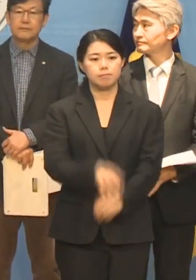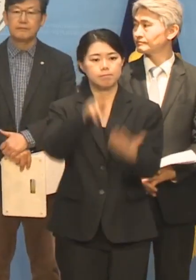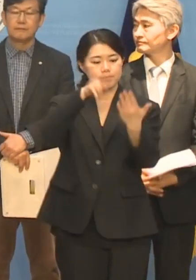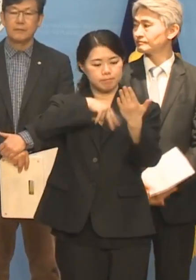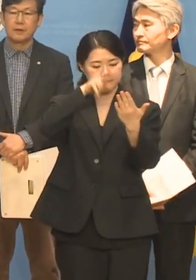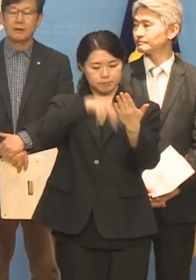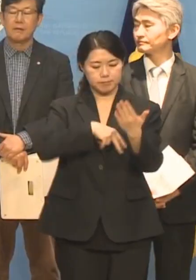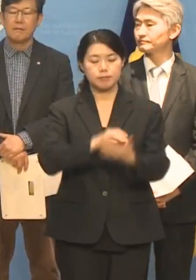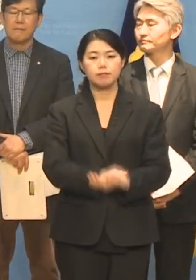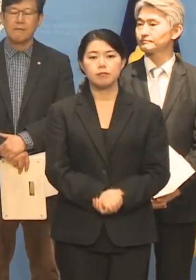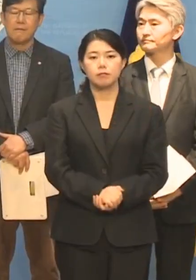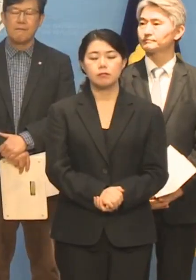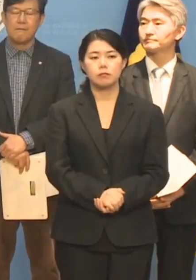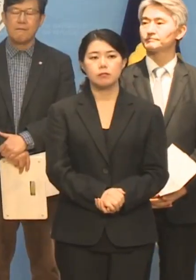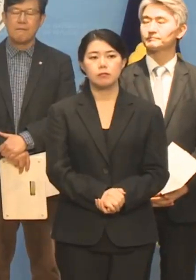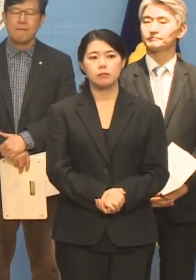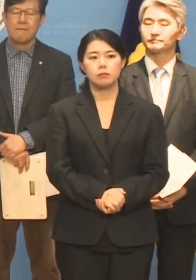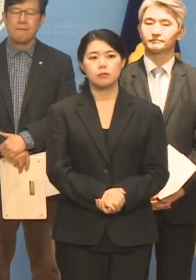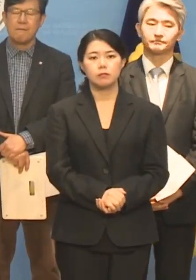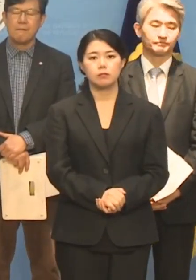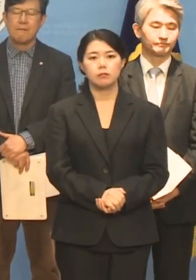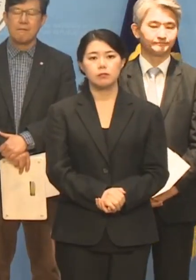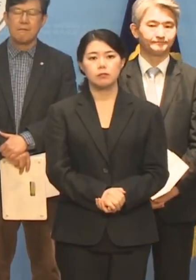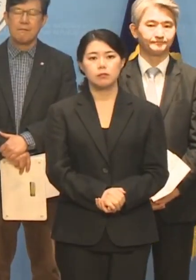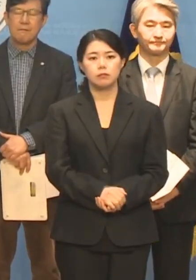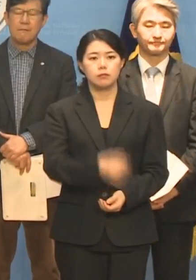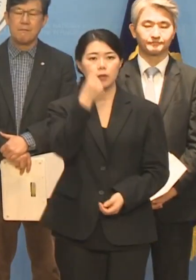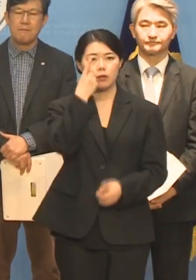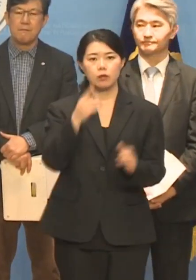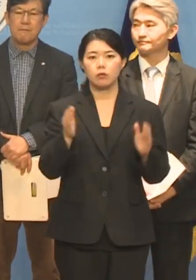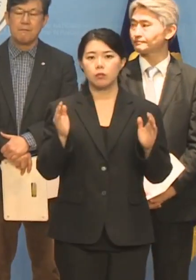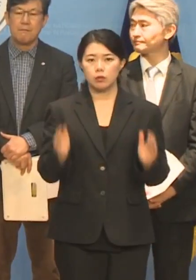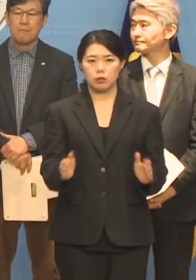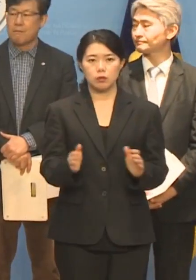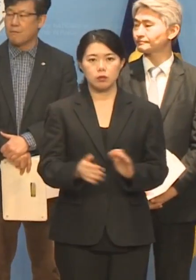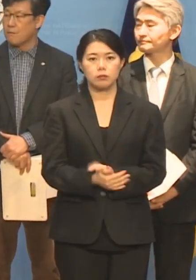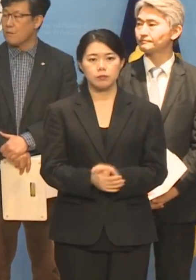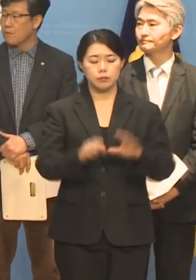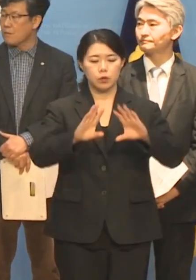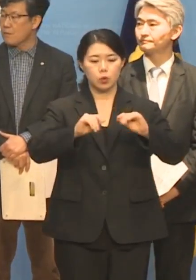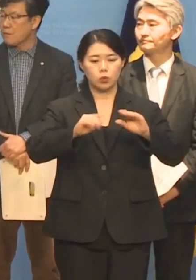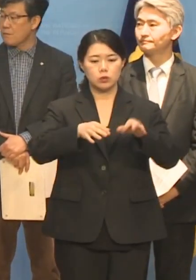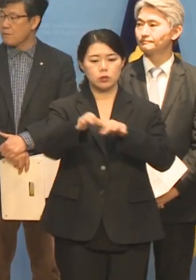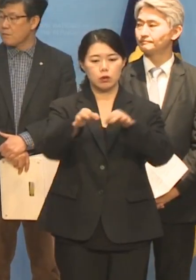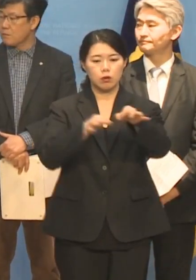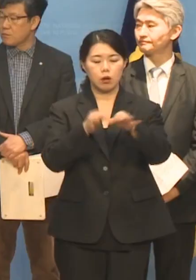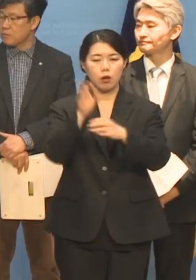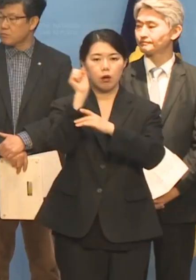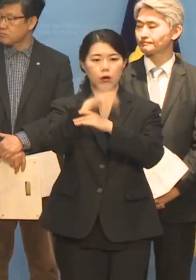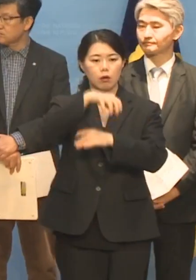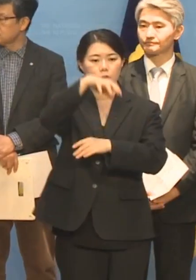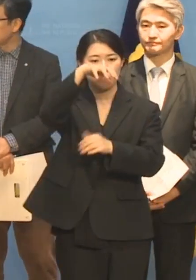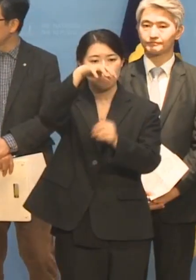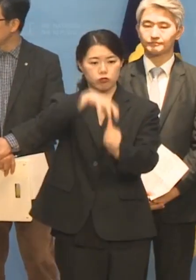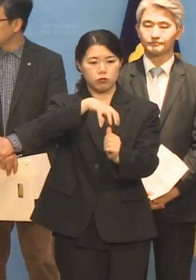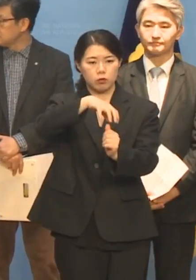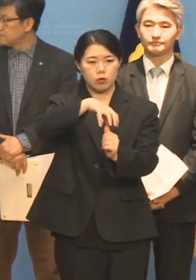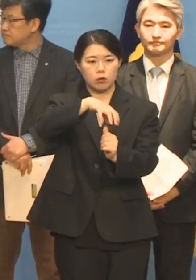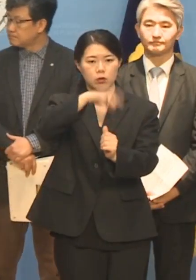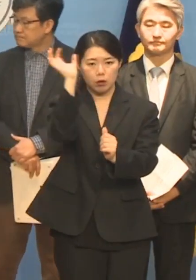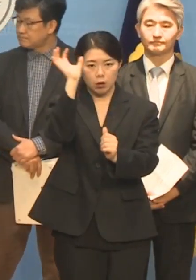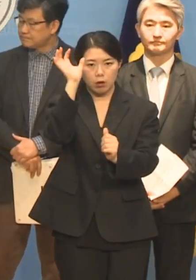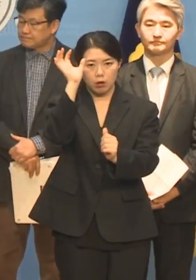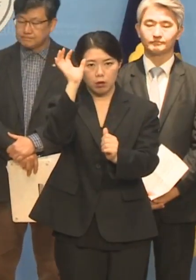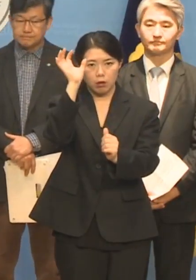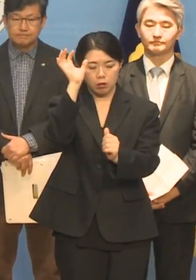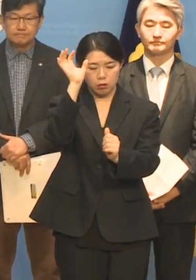기자회견문을 낭독하겠습니다. 한 달 만에 토지거래 허가구역 제한구역을